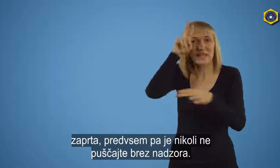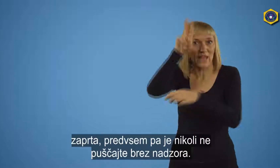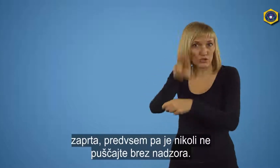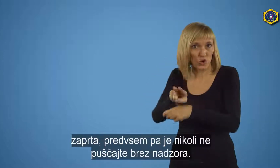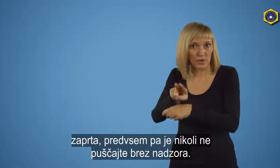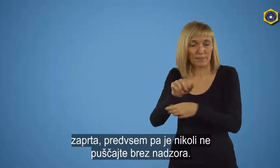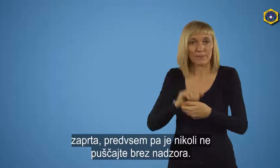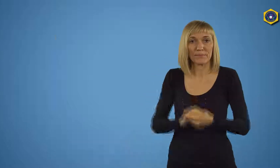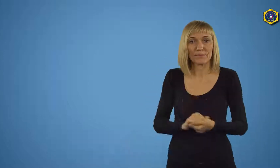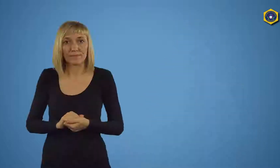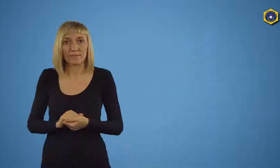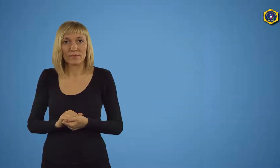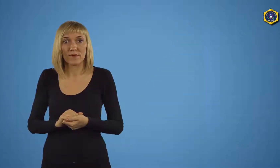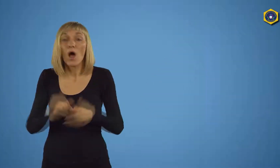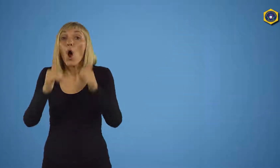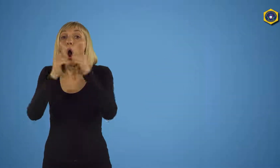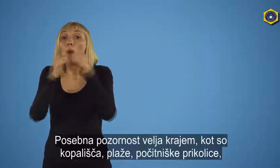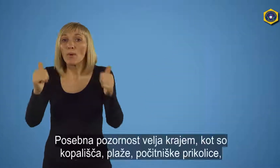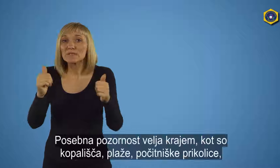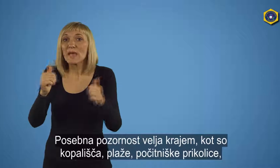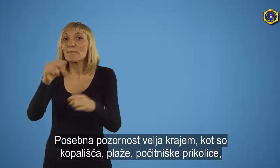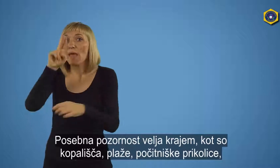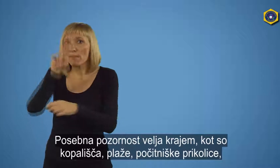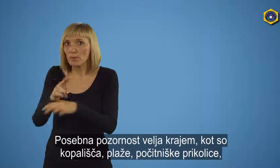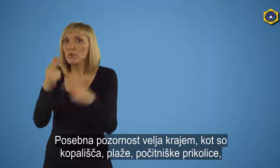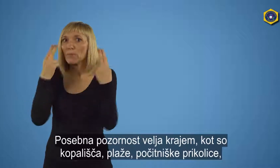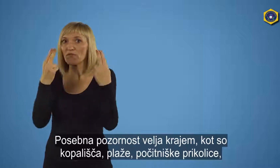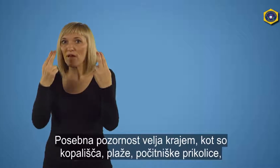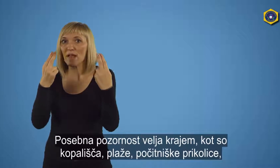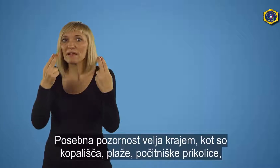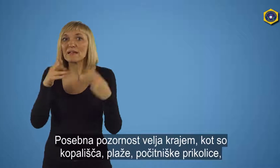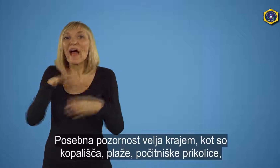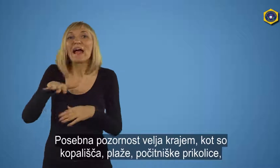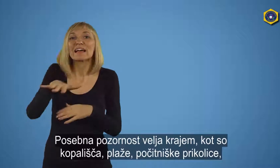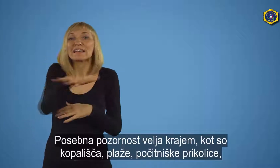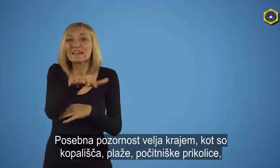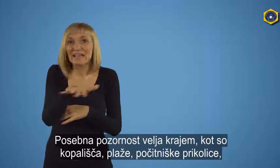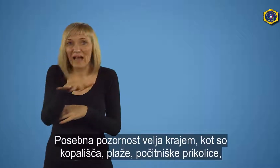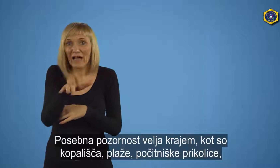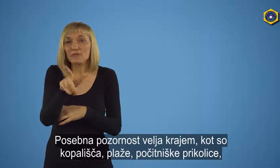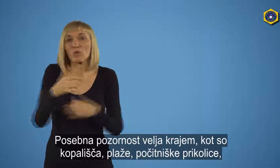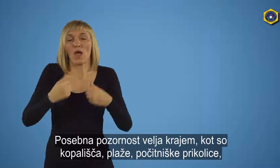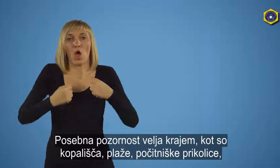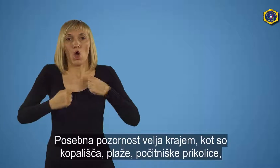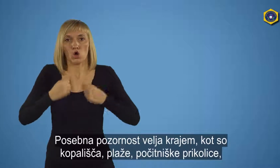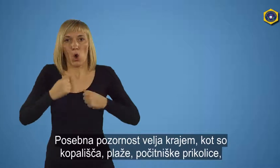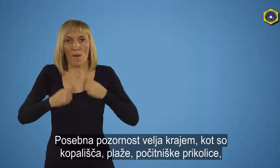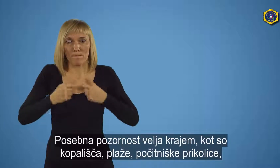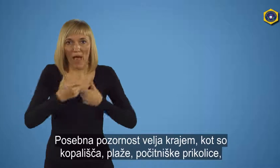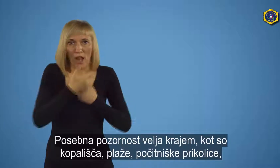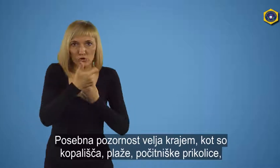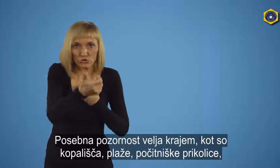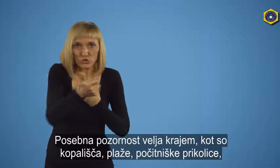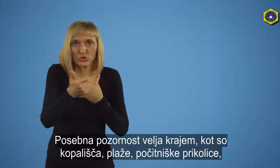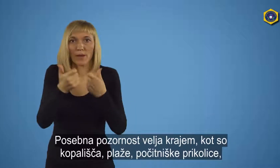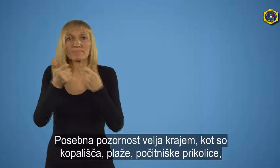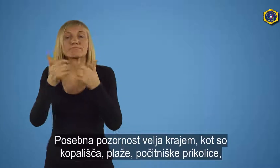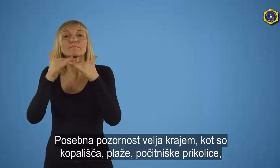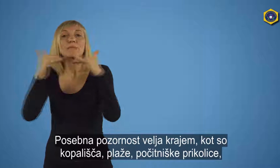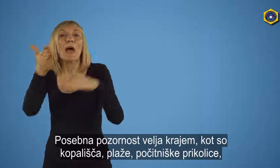brez nadzora. Posebna pozornost velja krajem, kot so kopališča, plaže, počitniške prikolice,